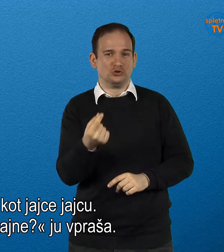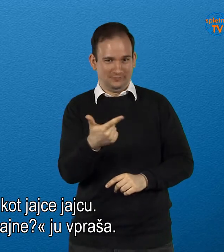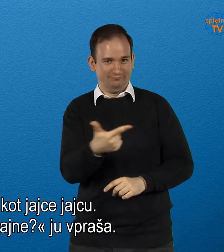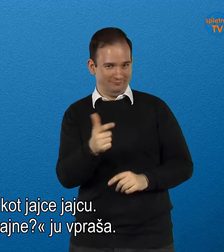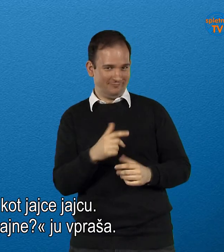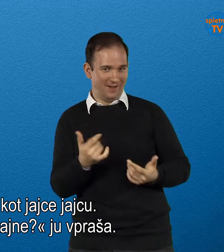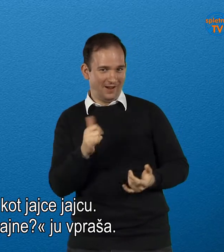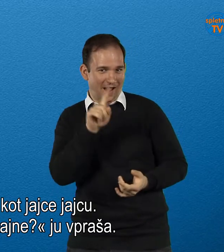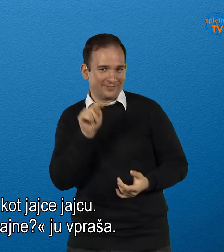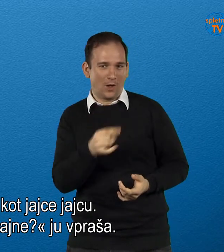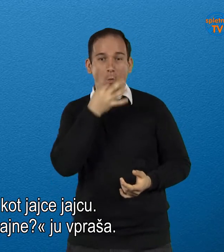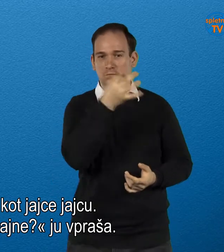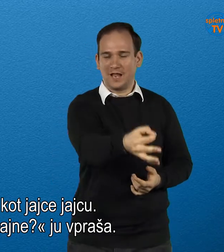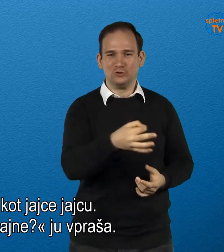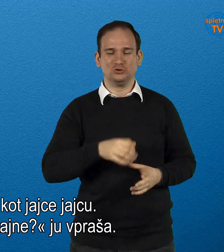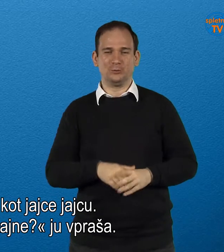Dvojčici, kajne? Ju vpraša.